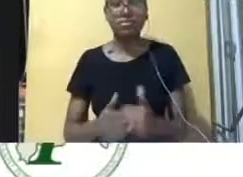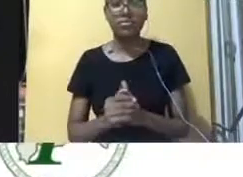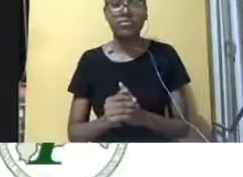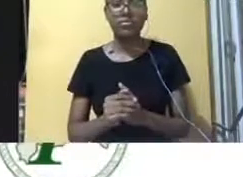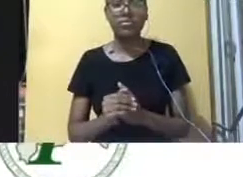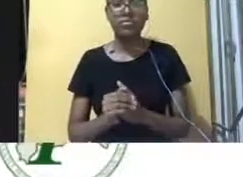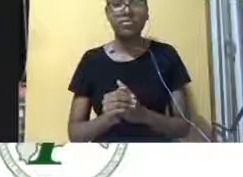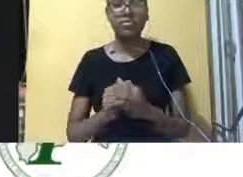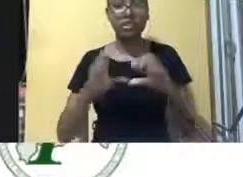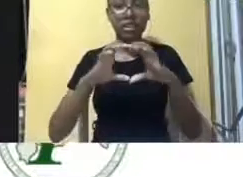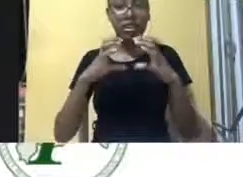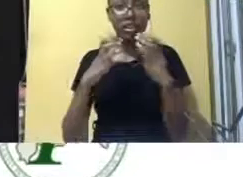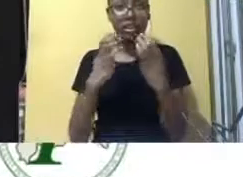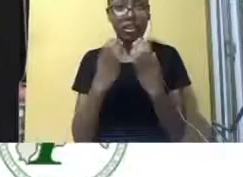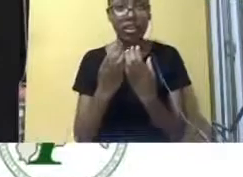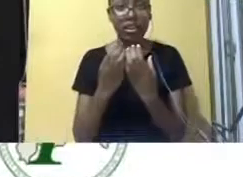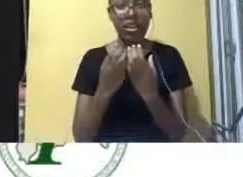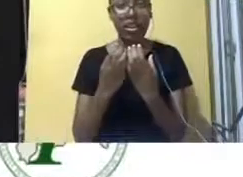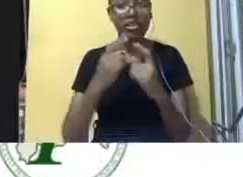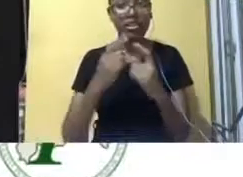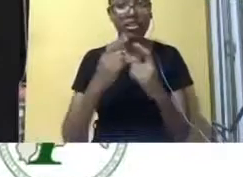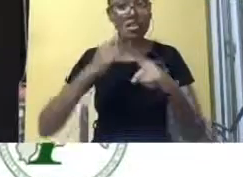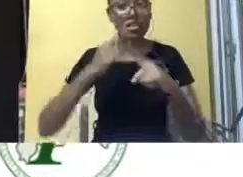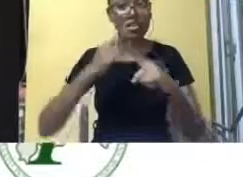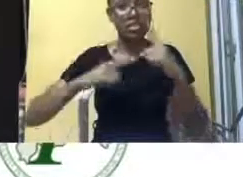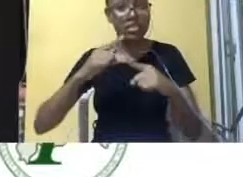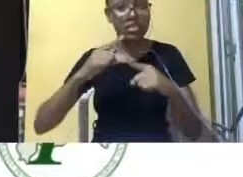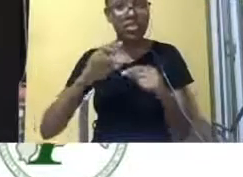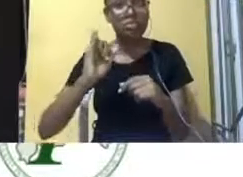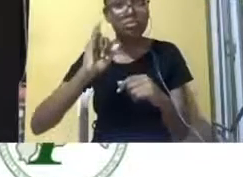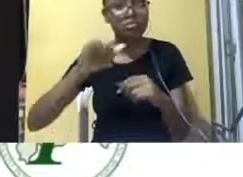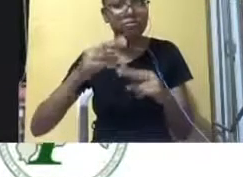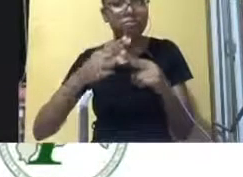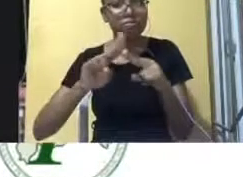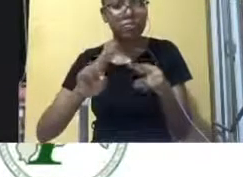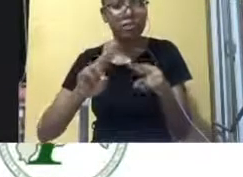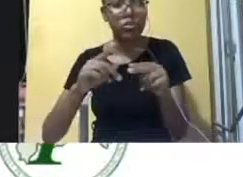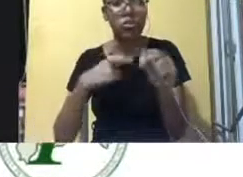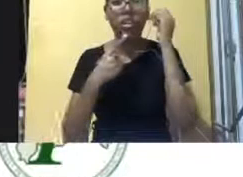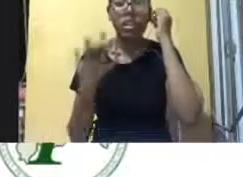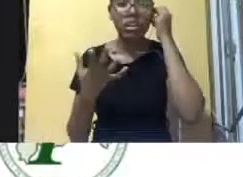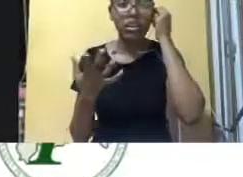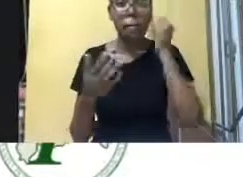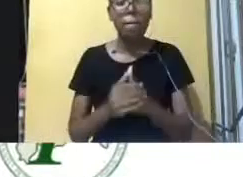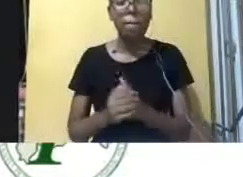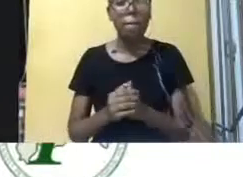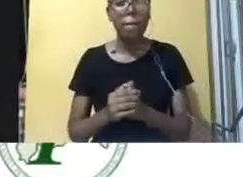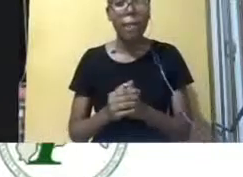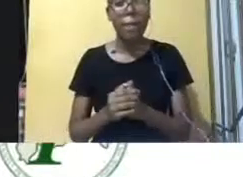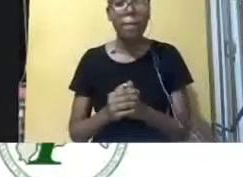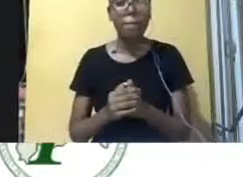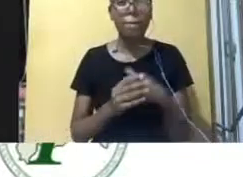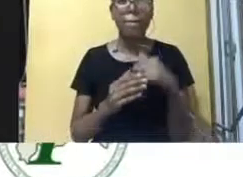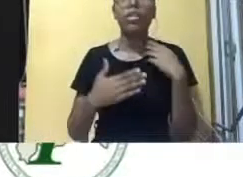curso viene, no se preocupen. Lo que les recomiendo es estar en contacto